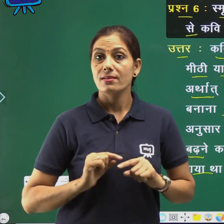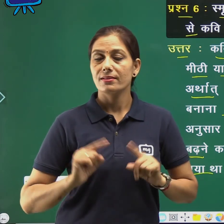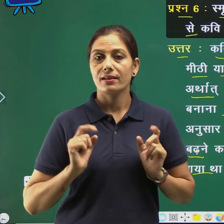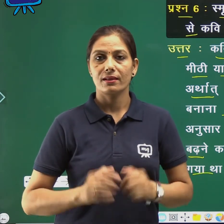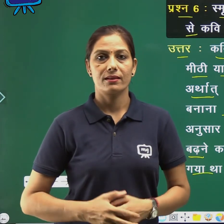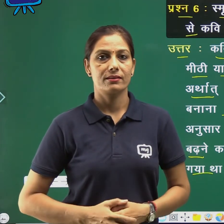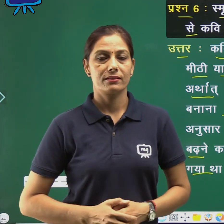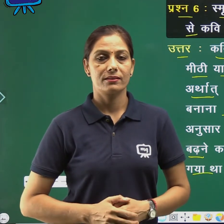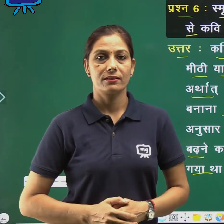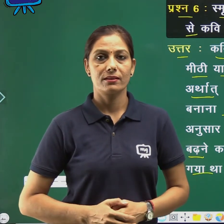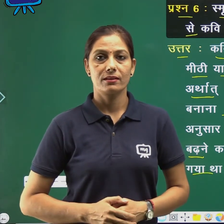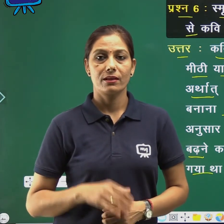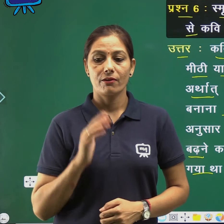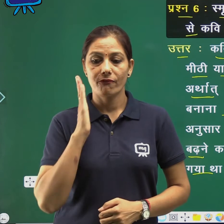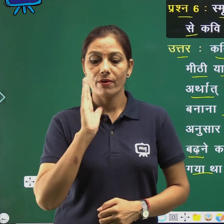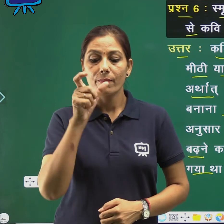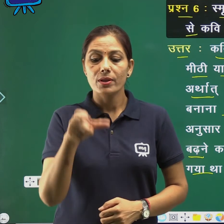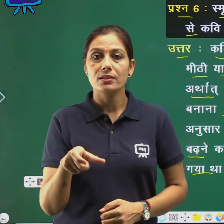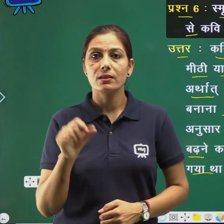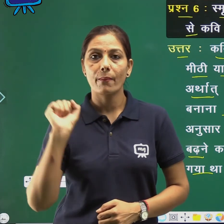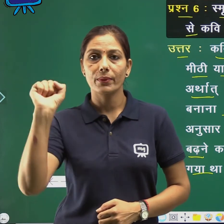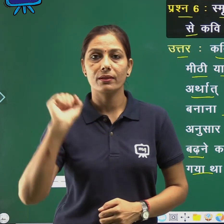इसलिए वे अपनी